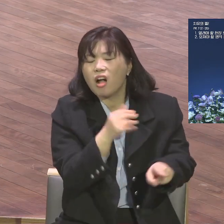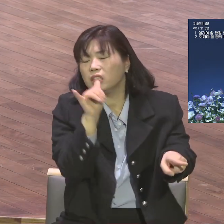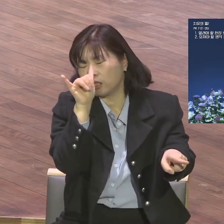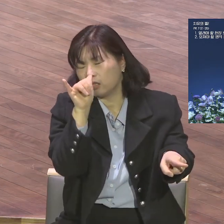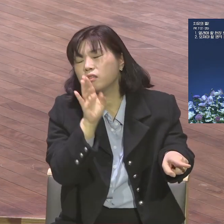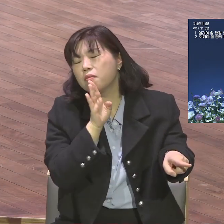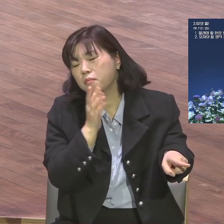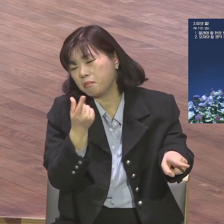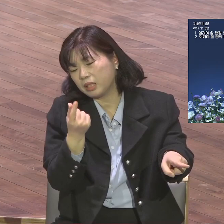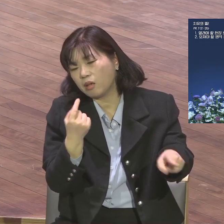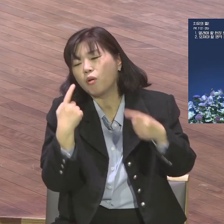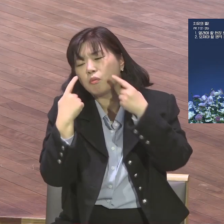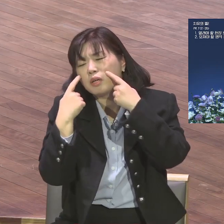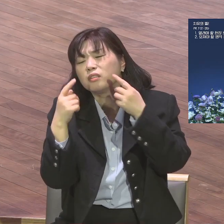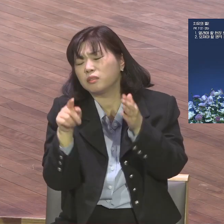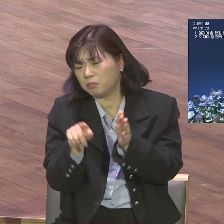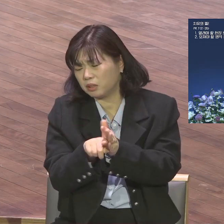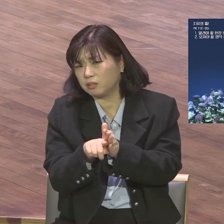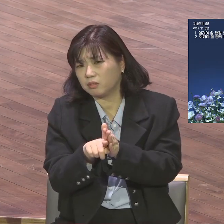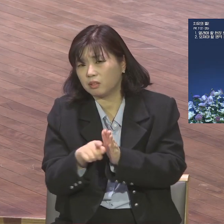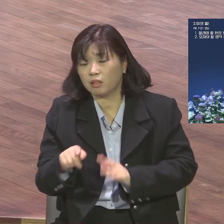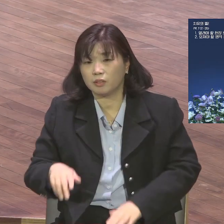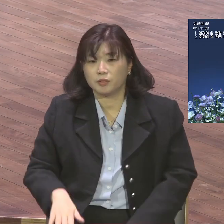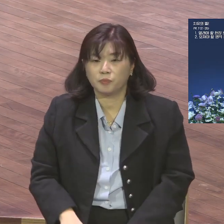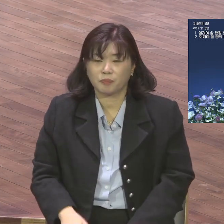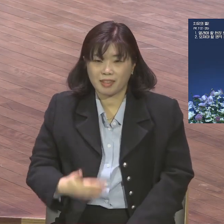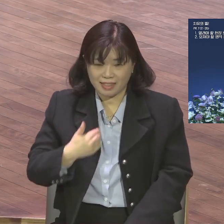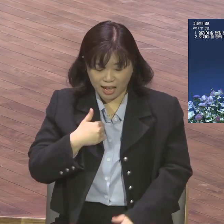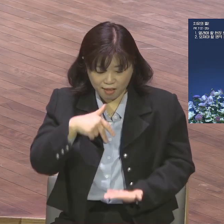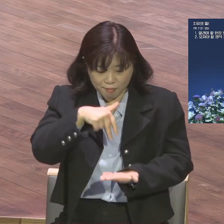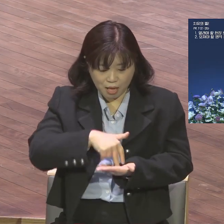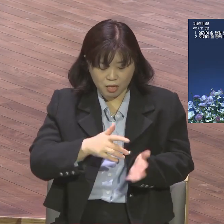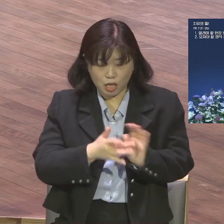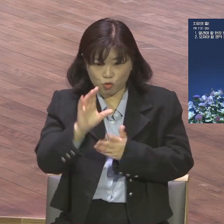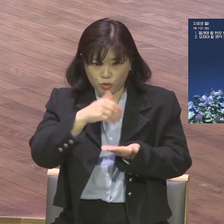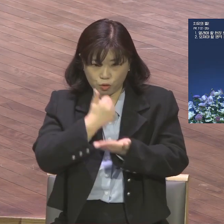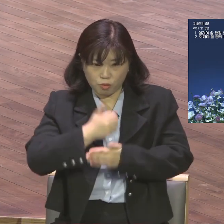답을 이들에게 전해서 예수님이 그리스도다.